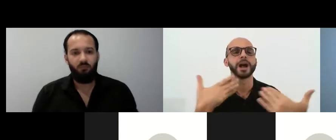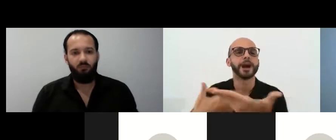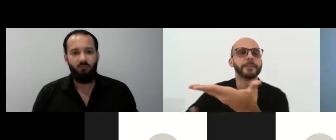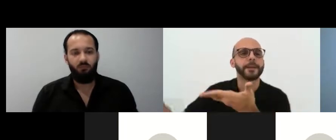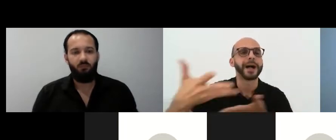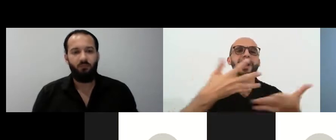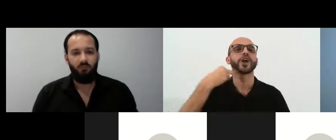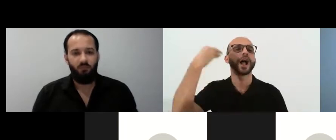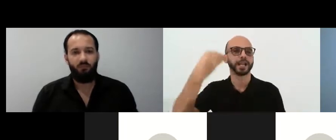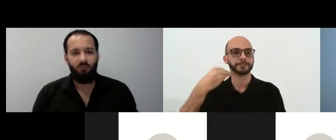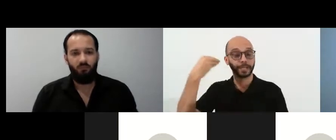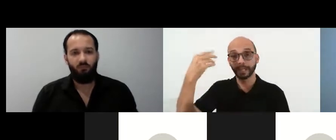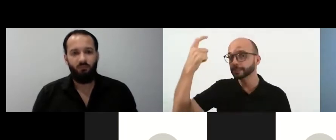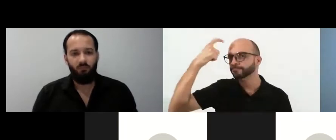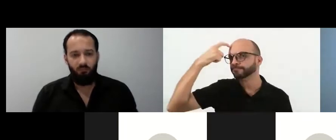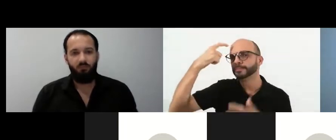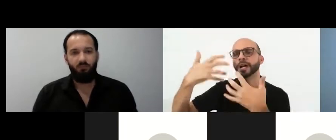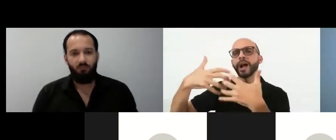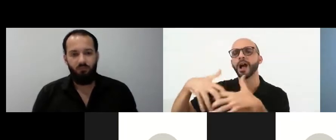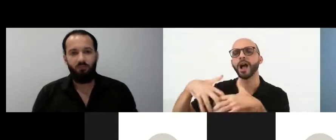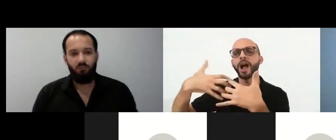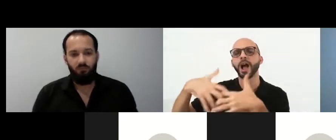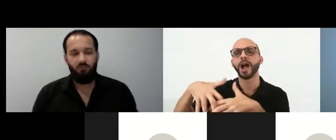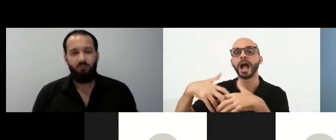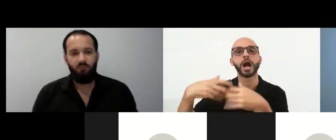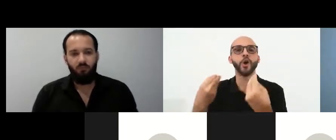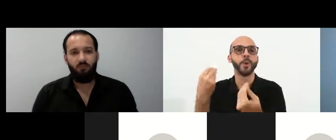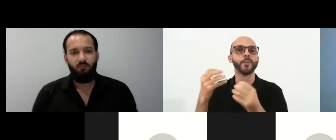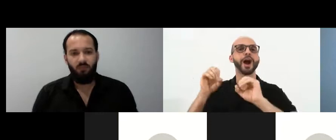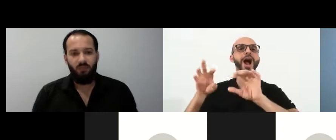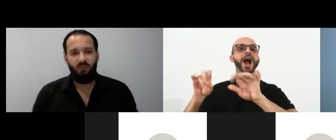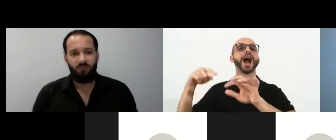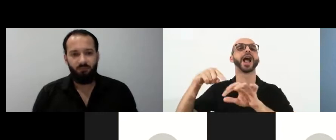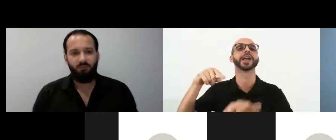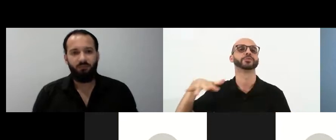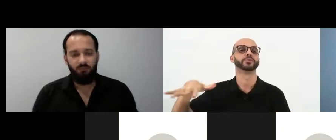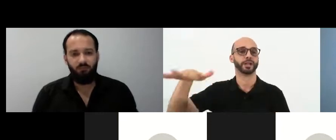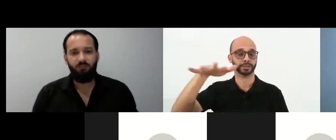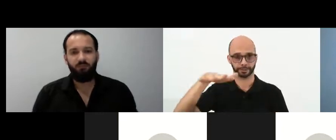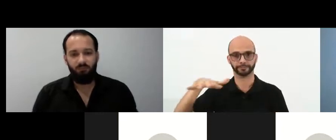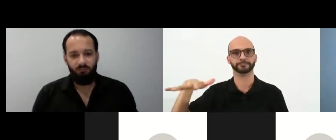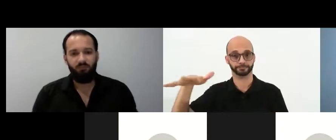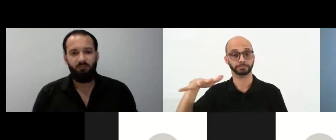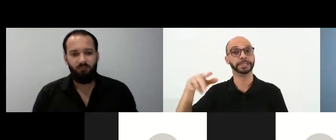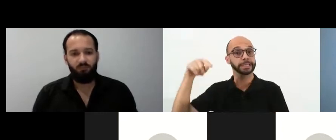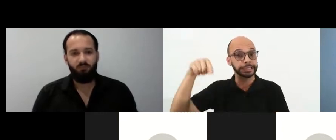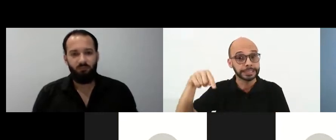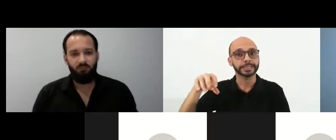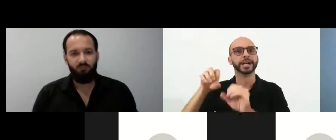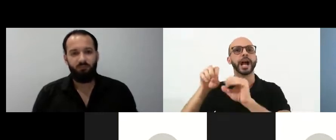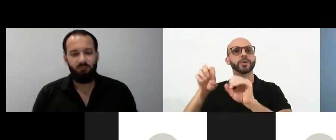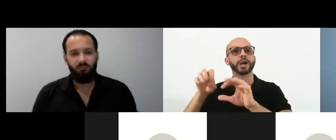nosso objetivo é dialogar, a gente poder trocar as nossas experiências e pensarmos como seria esse processo